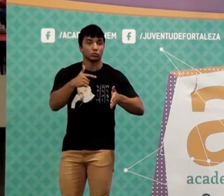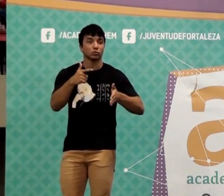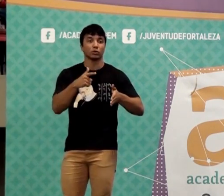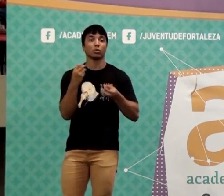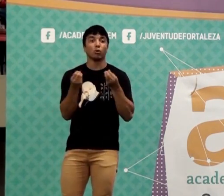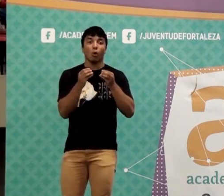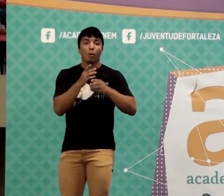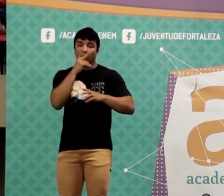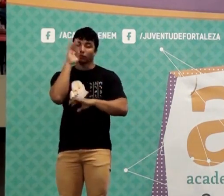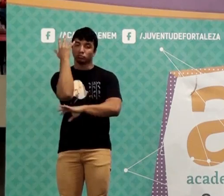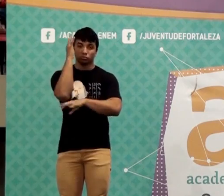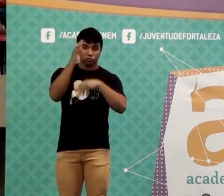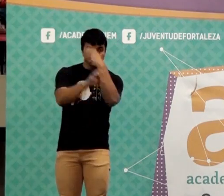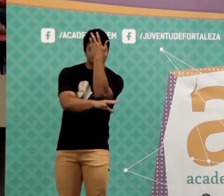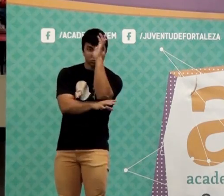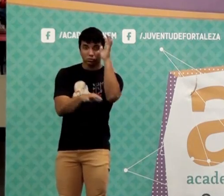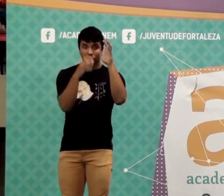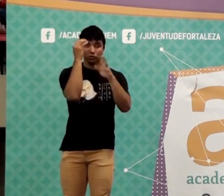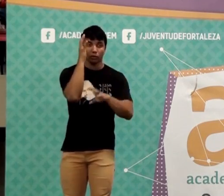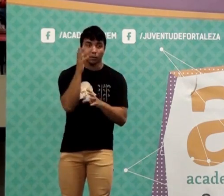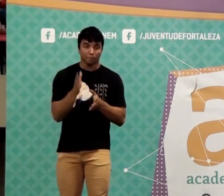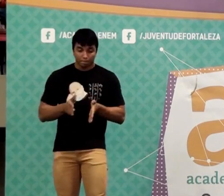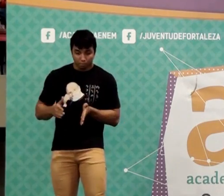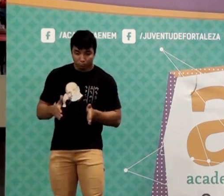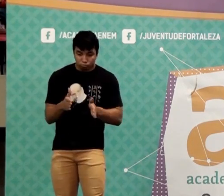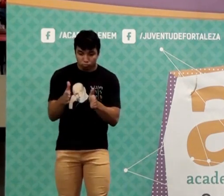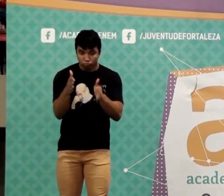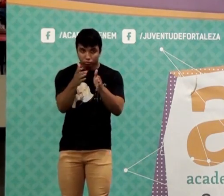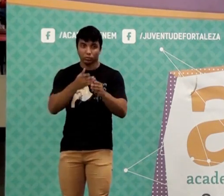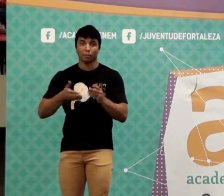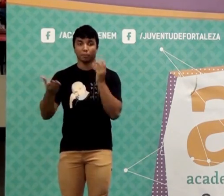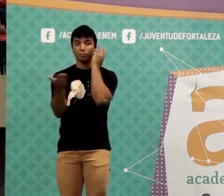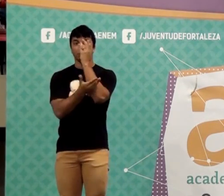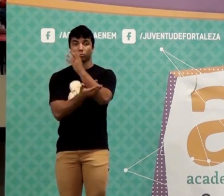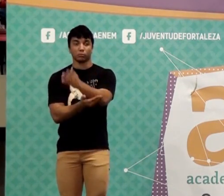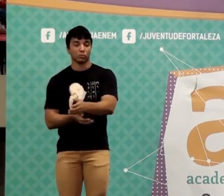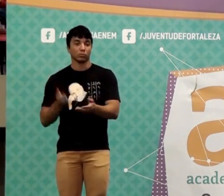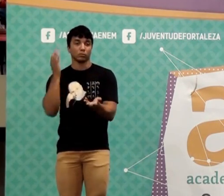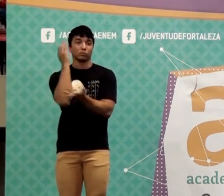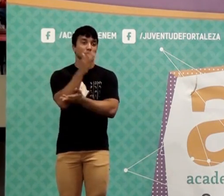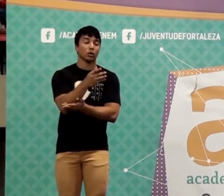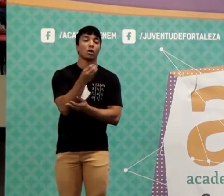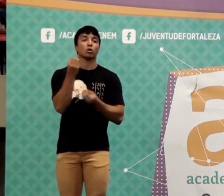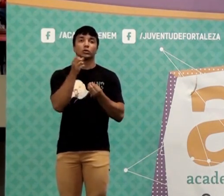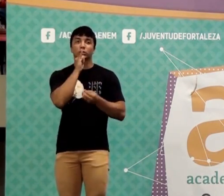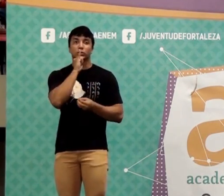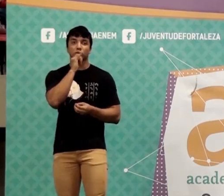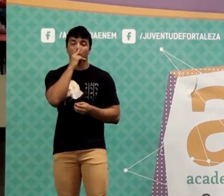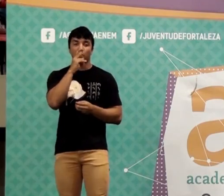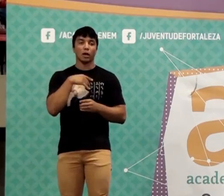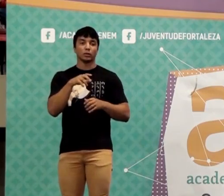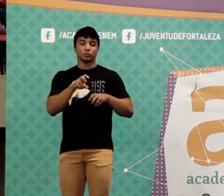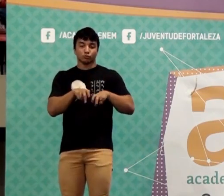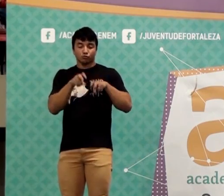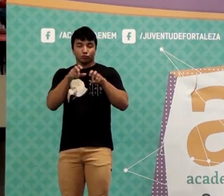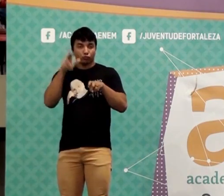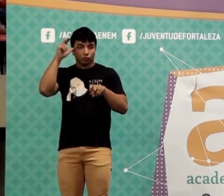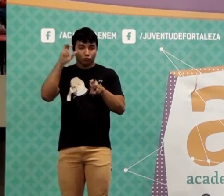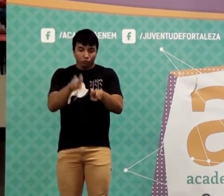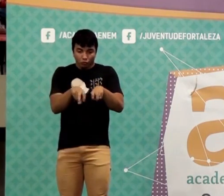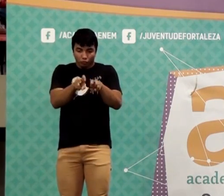e chamar de capitalismo. Quando o comércio ressurge, tem problemas no século XI.